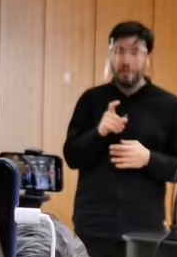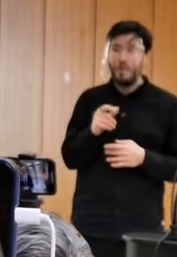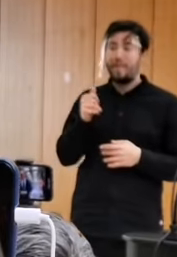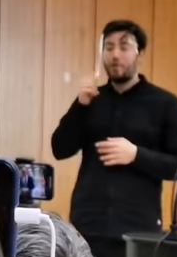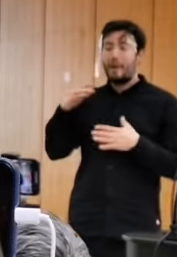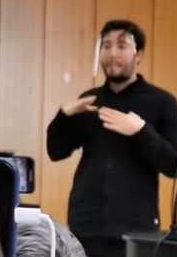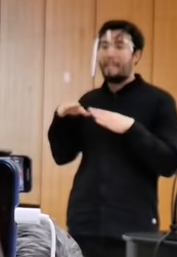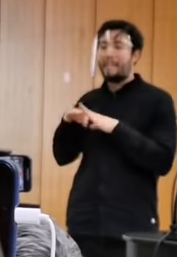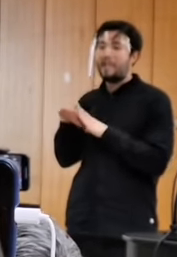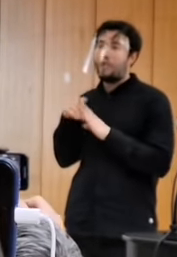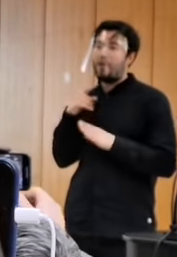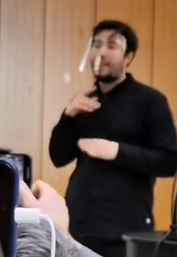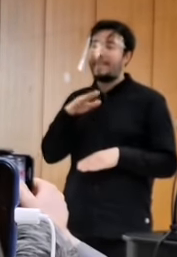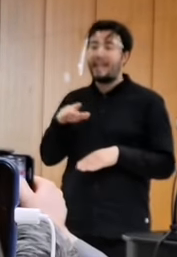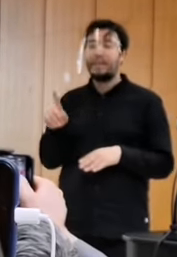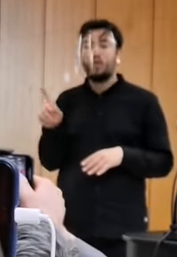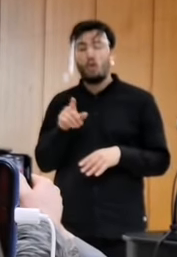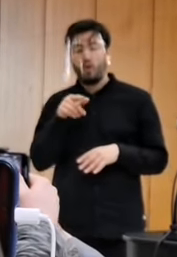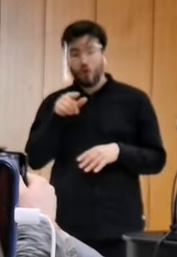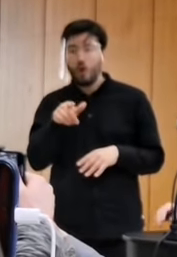Áno.